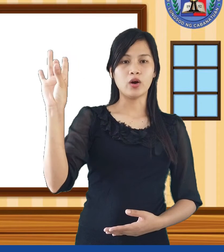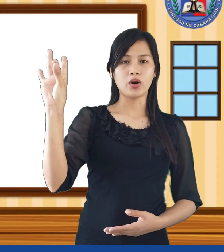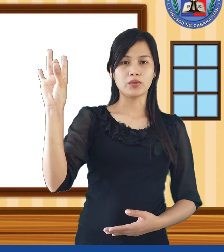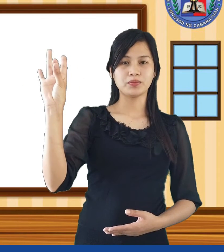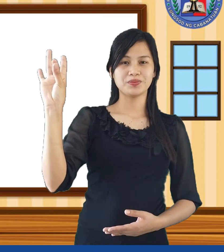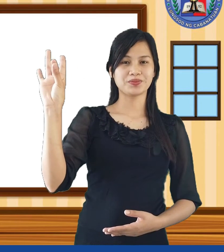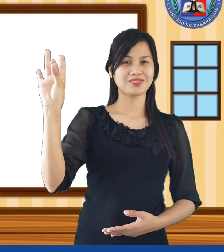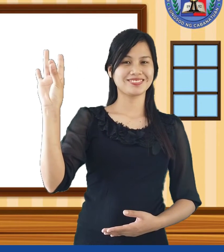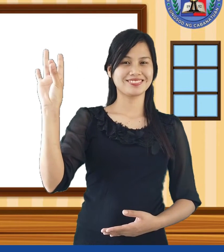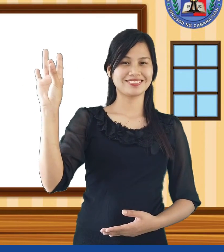Walo.